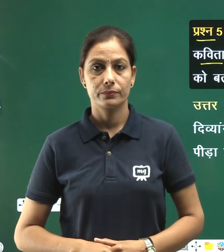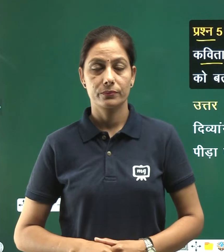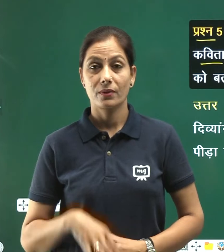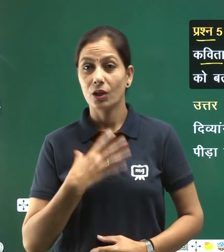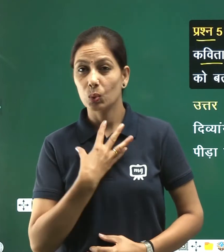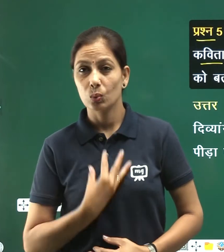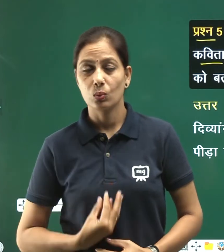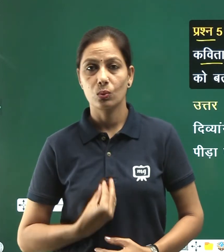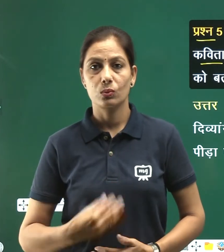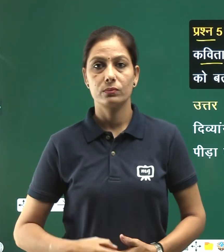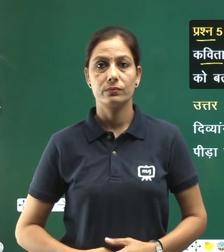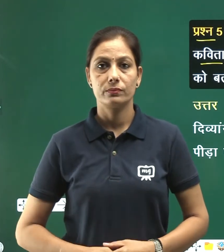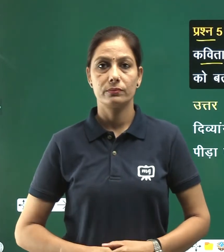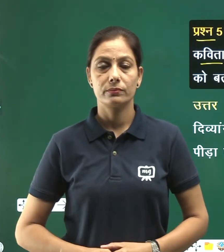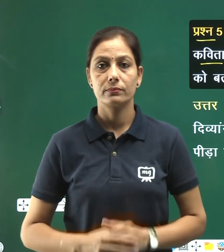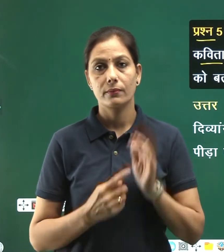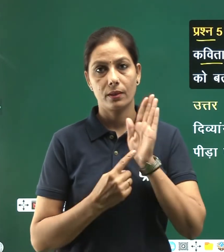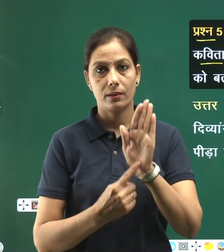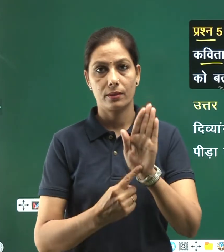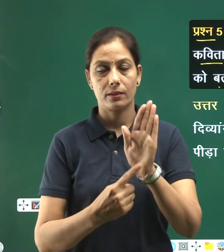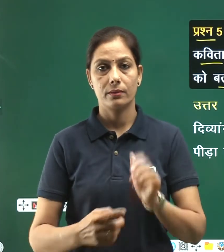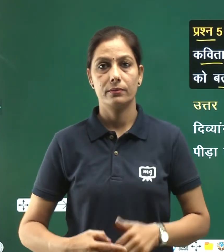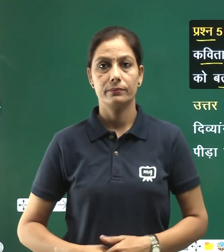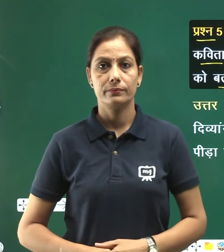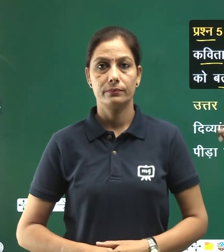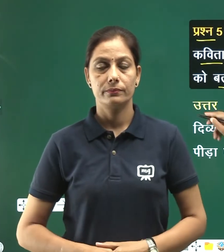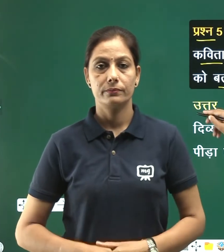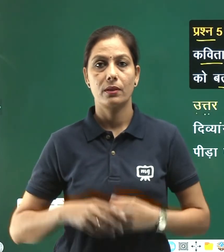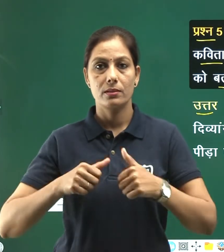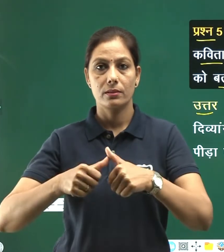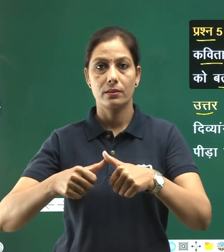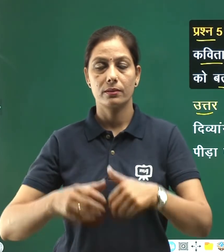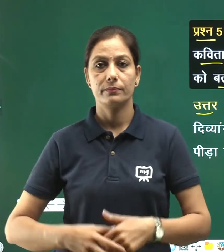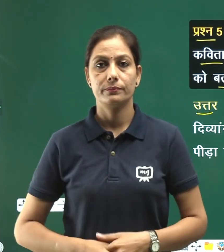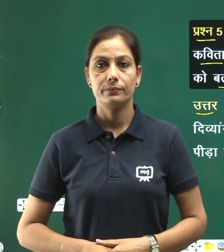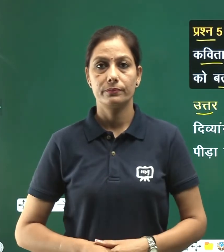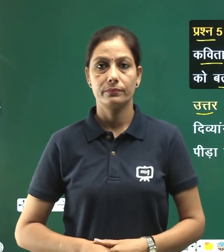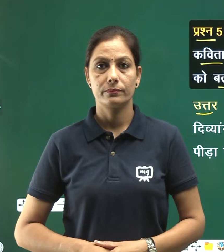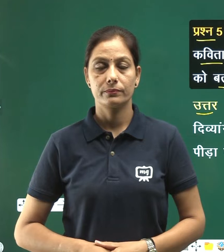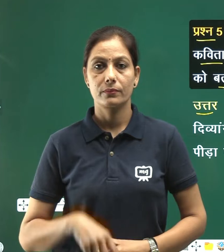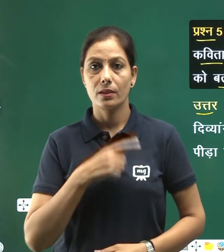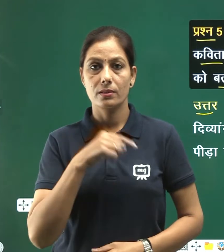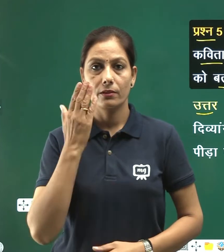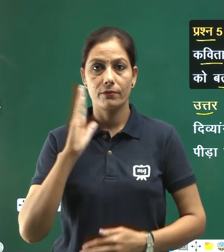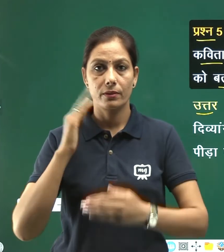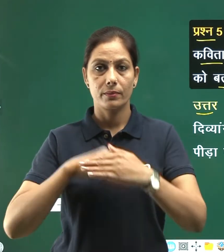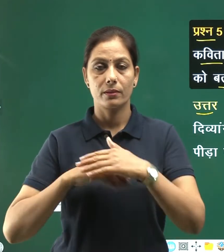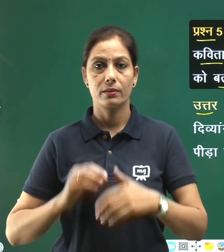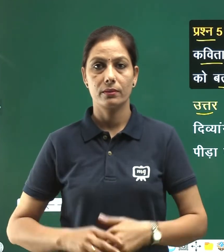पीड़ा को बताया गया है? उत्तर है इस कविता में